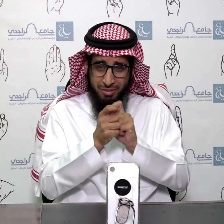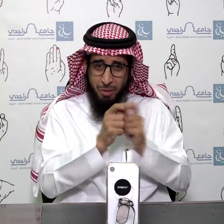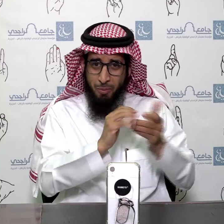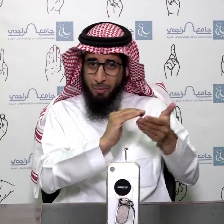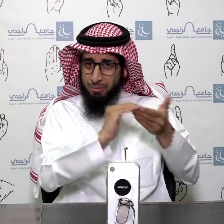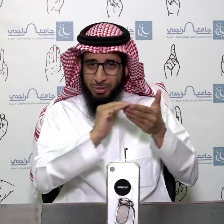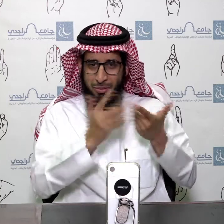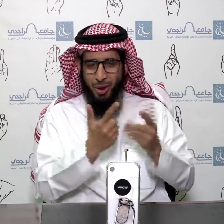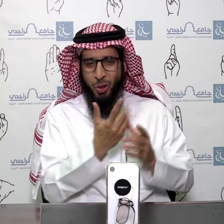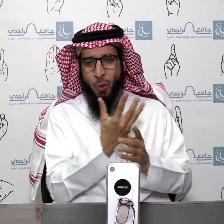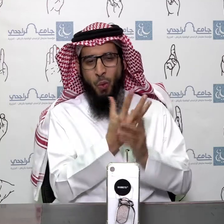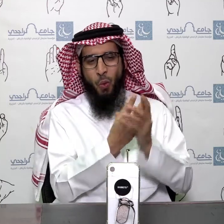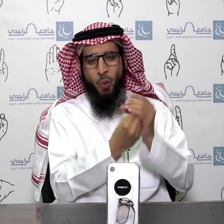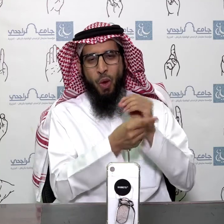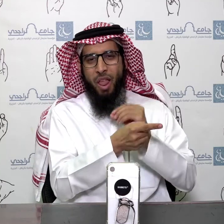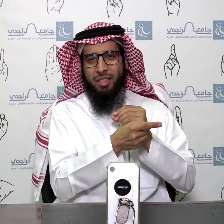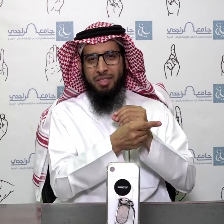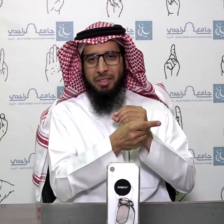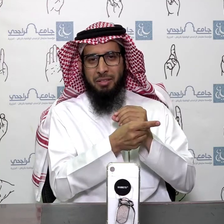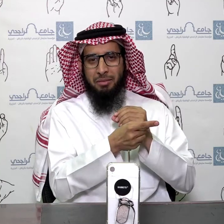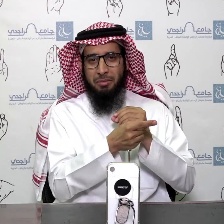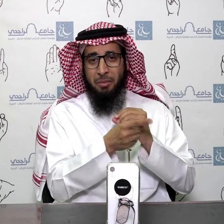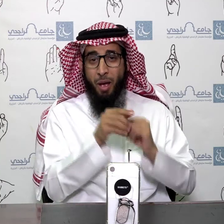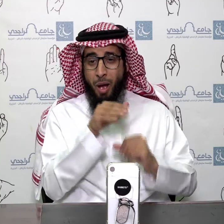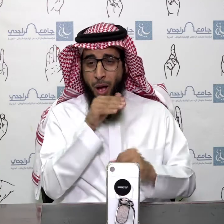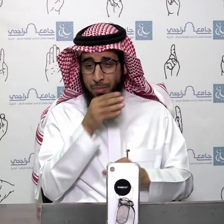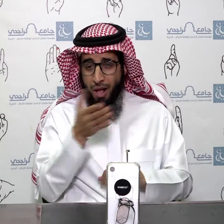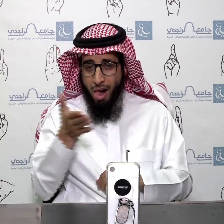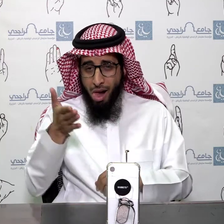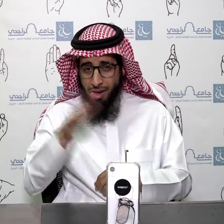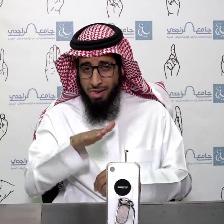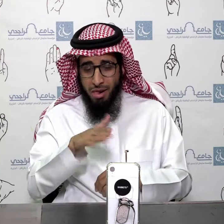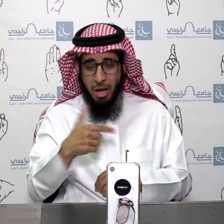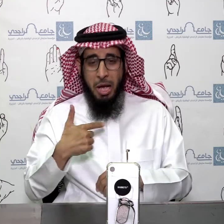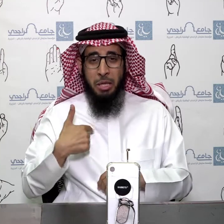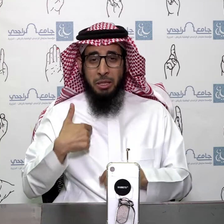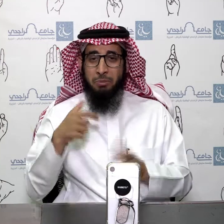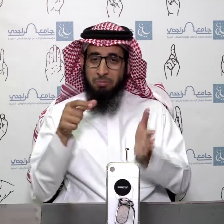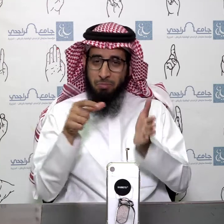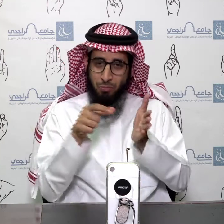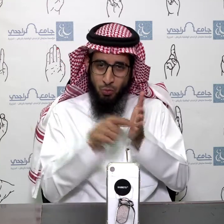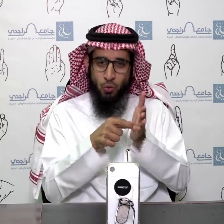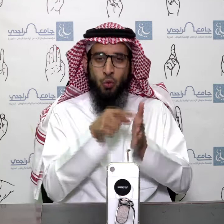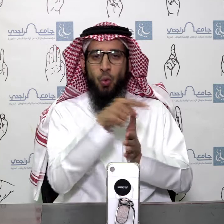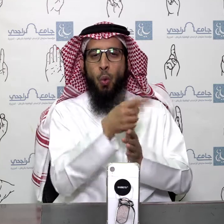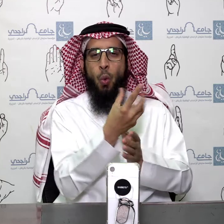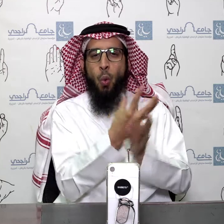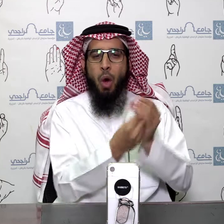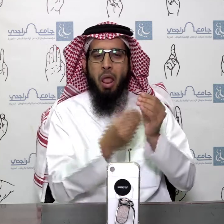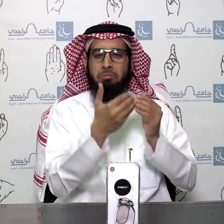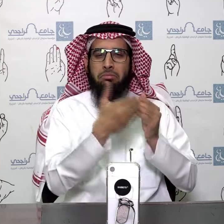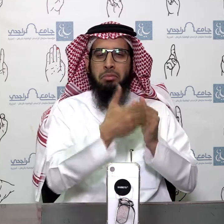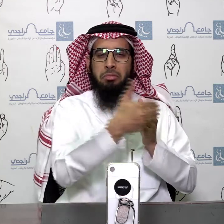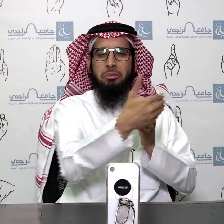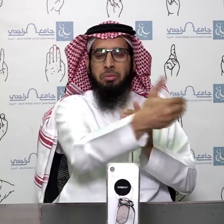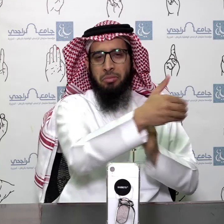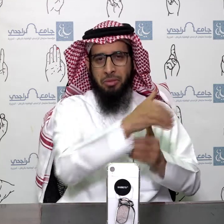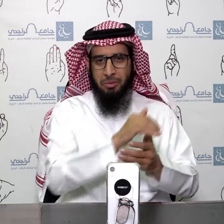ويبقى لآبائه ببقائه الذكر، ويشتد بوجوده الظهر بإذن الله تعالى.